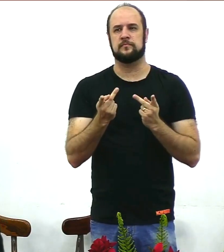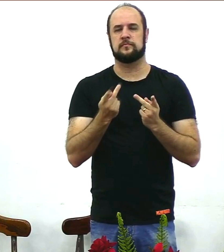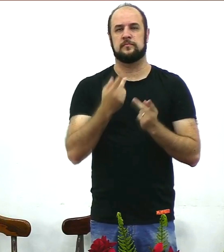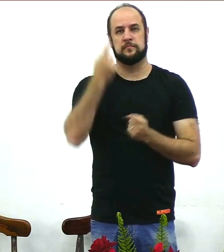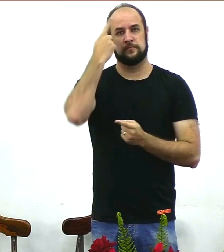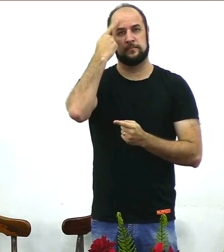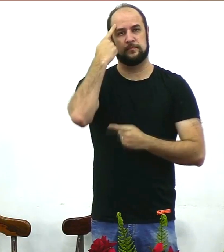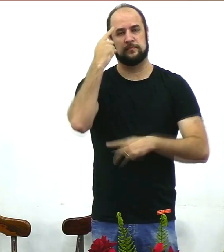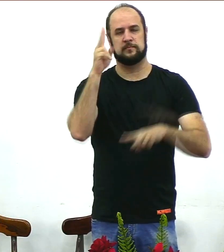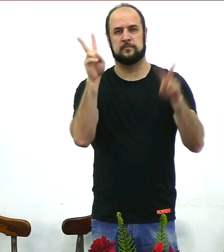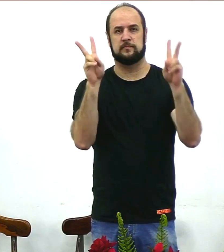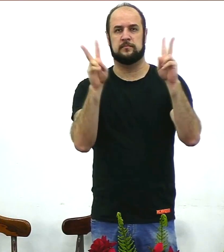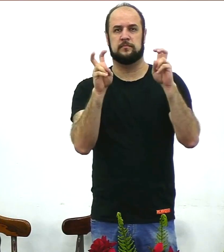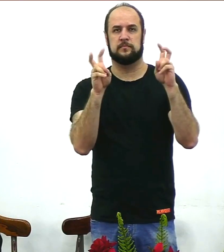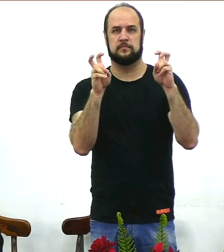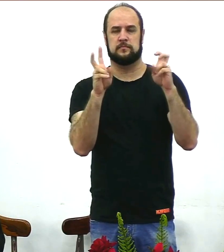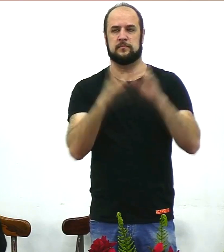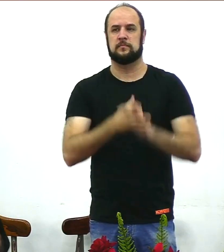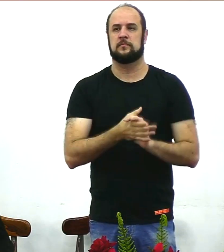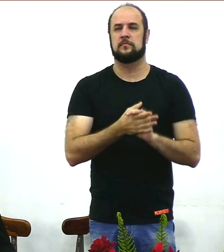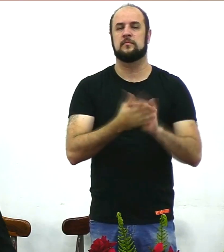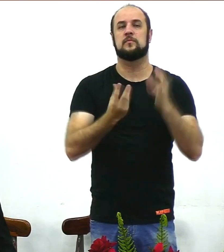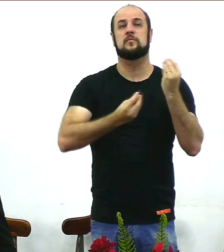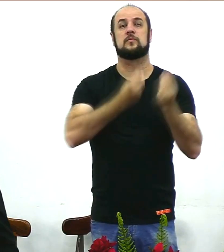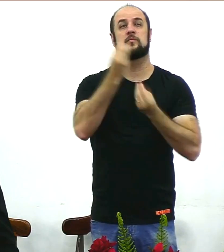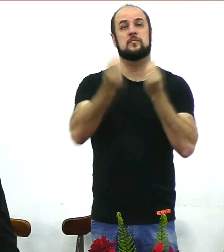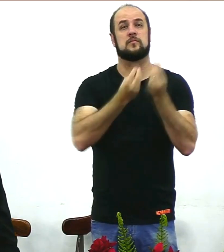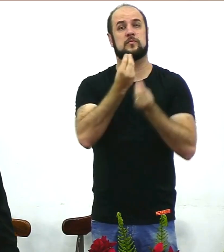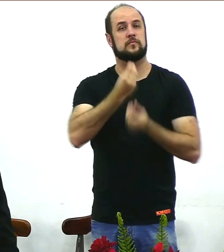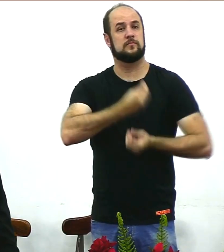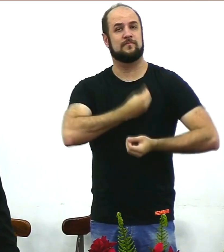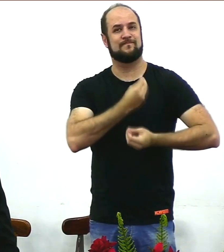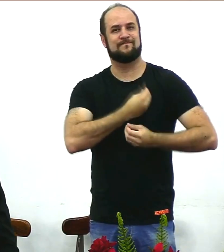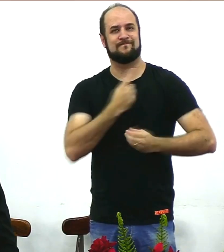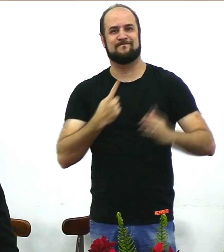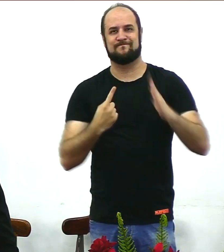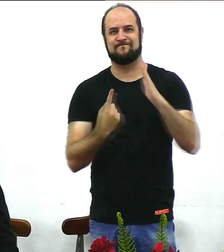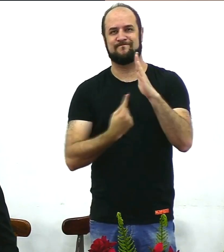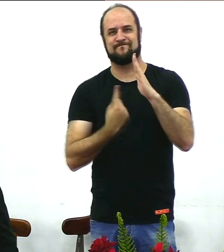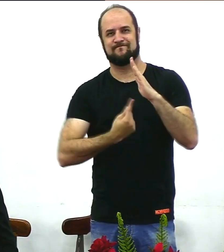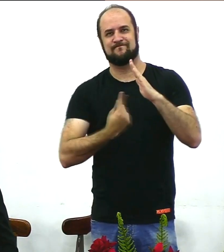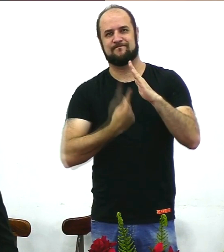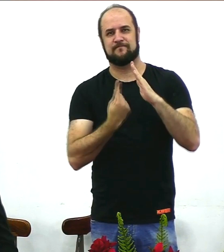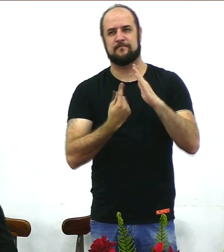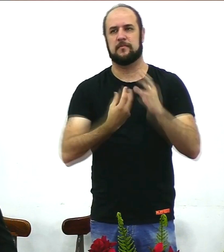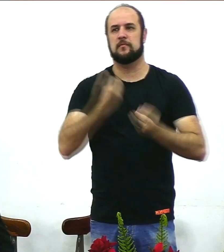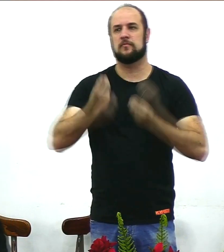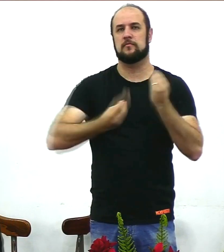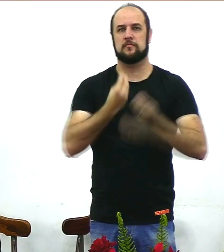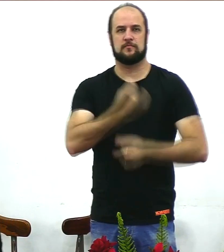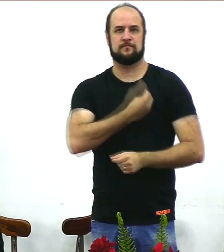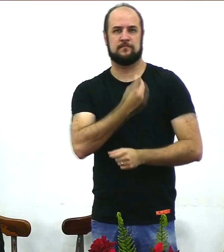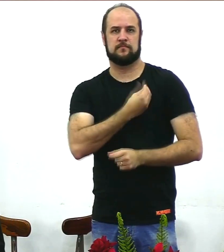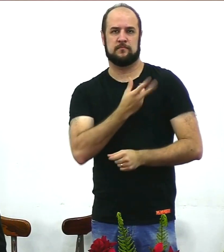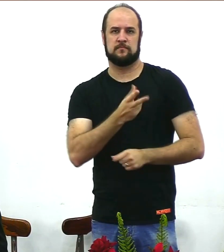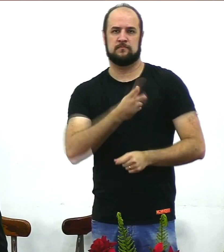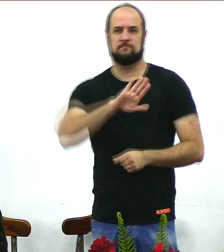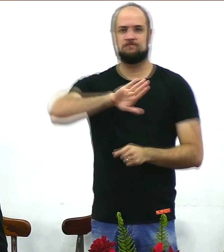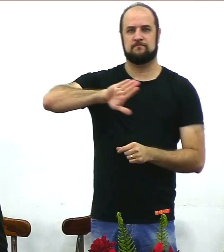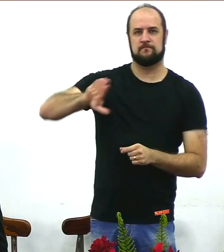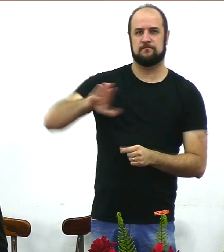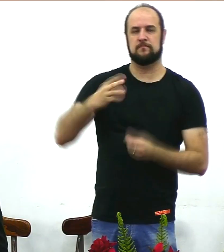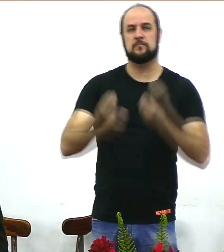tema como viver confinado, como viver separado,